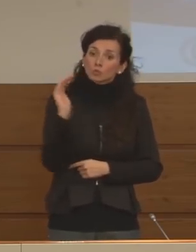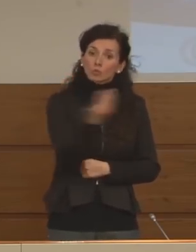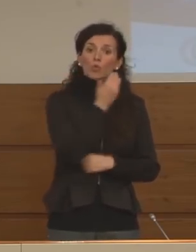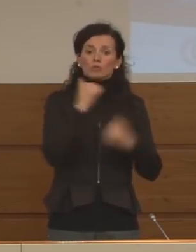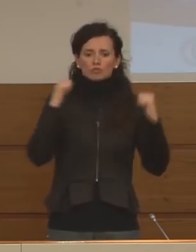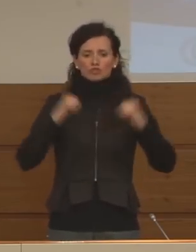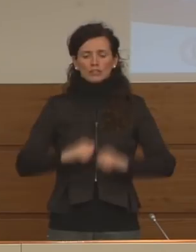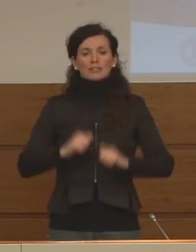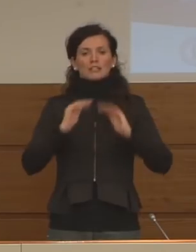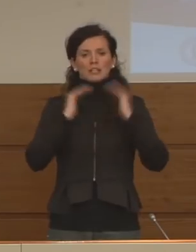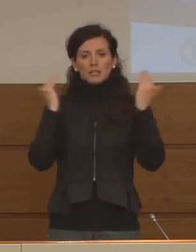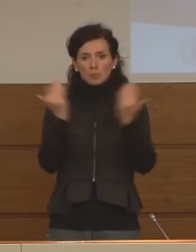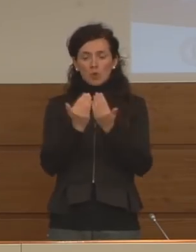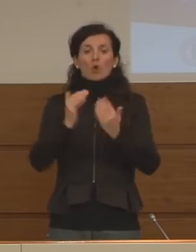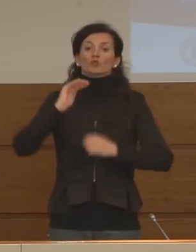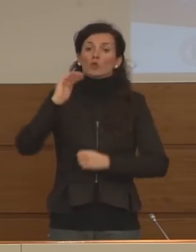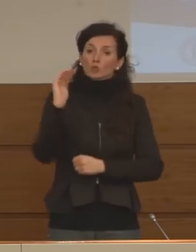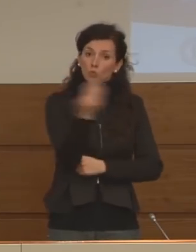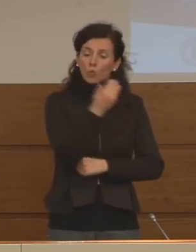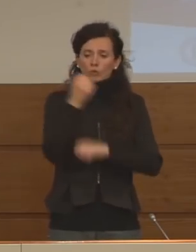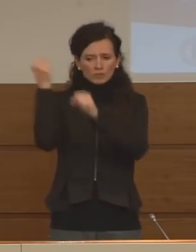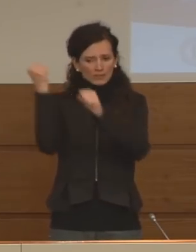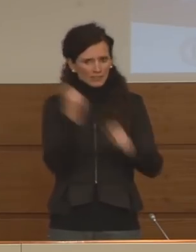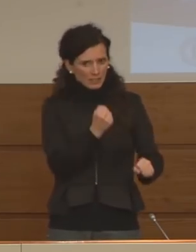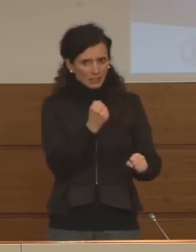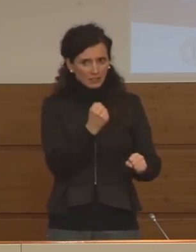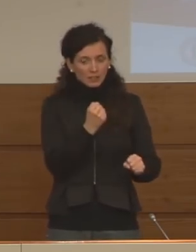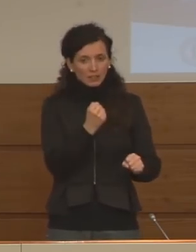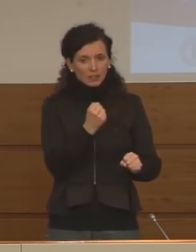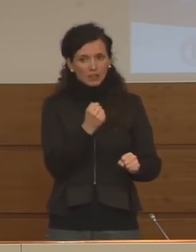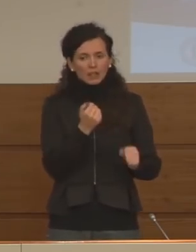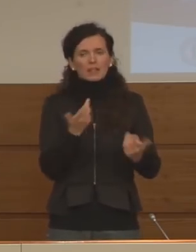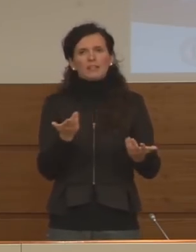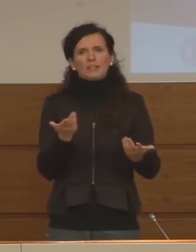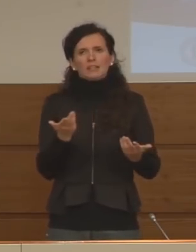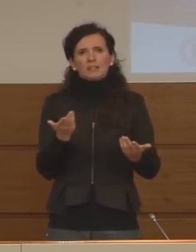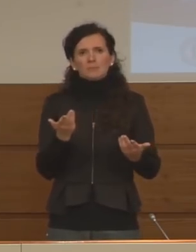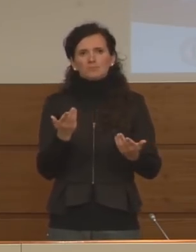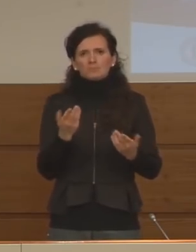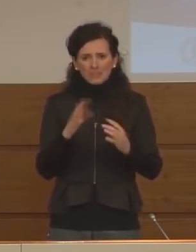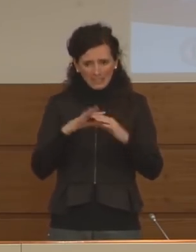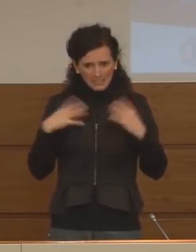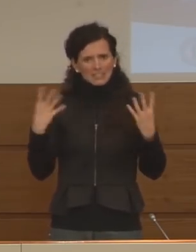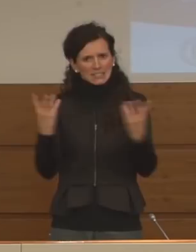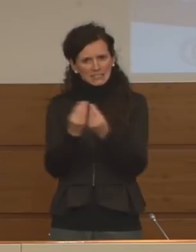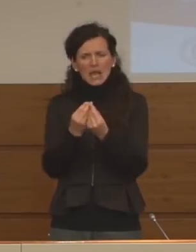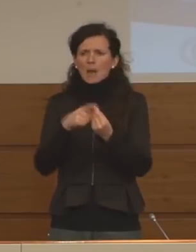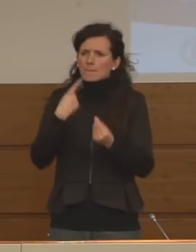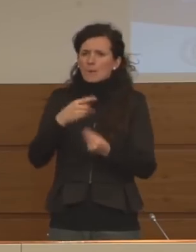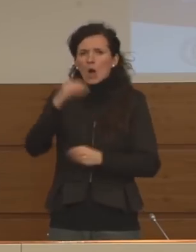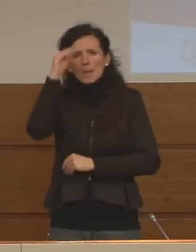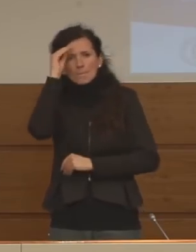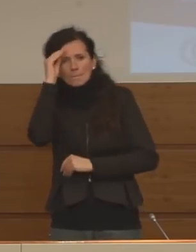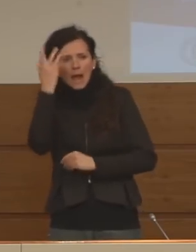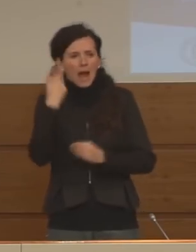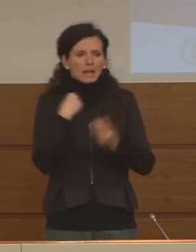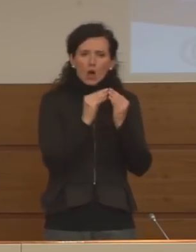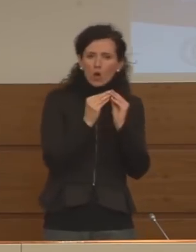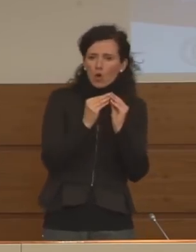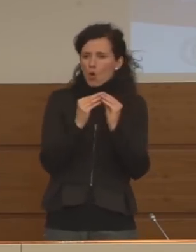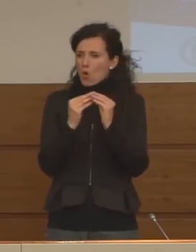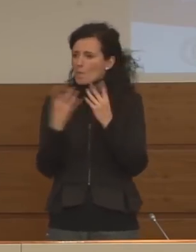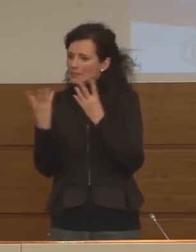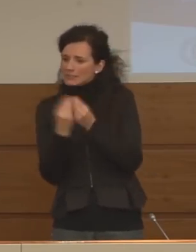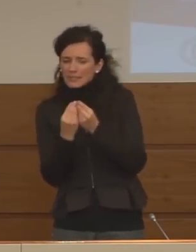istituzioni del mondo imparando qualche volta perché per aggiustamenti successivi come si fa per